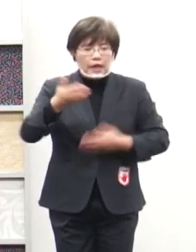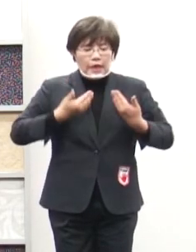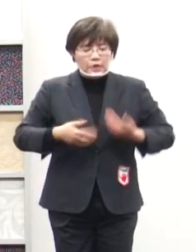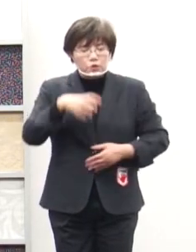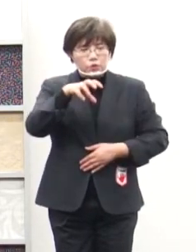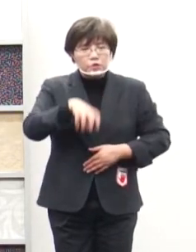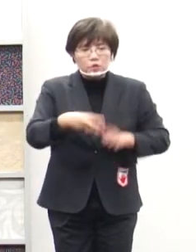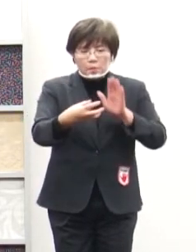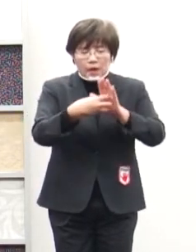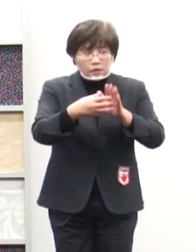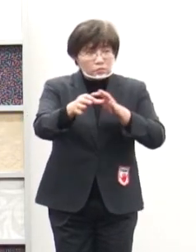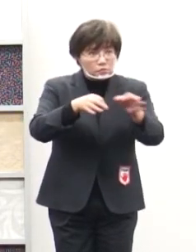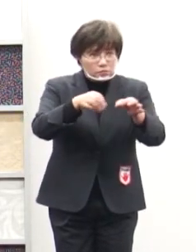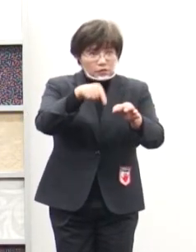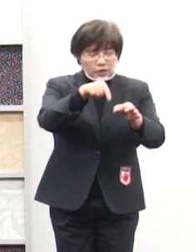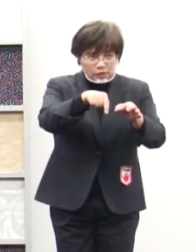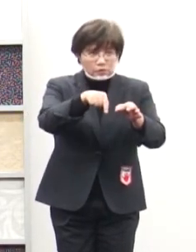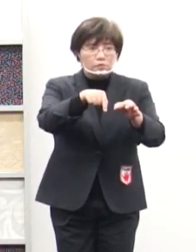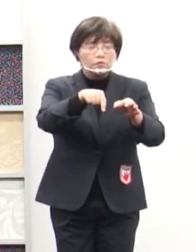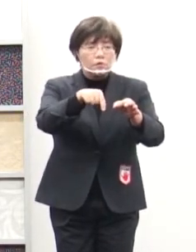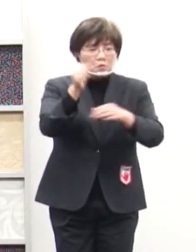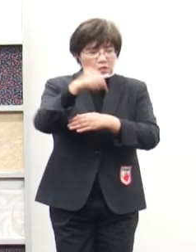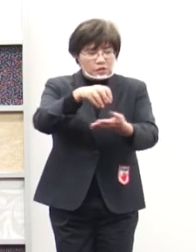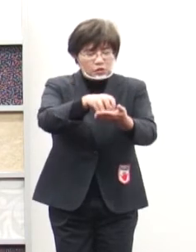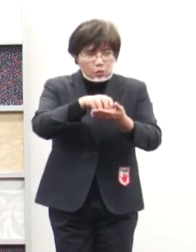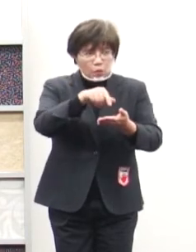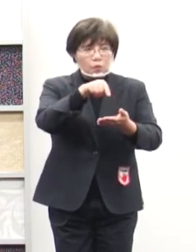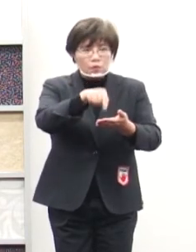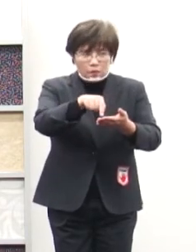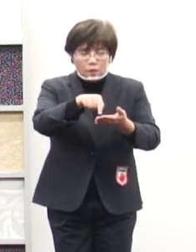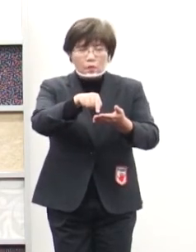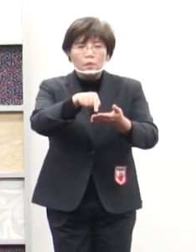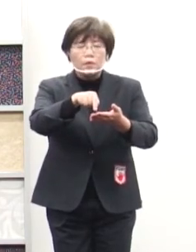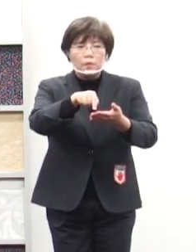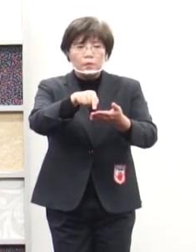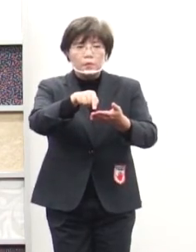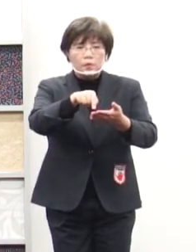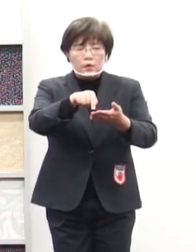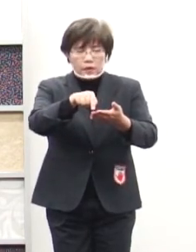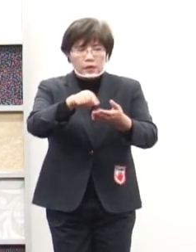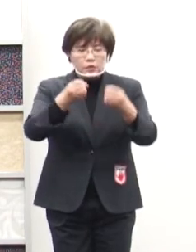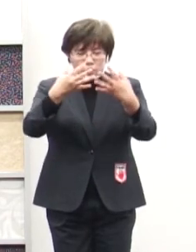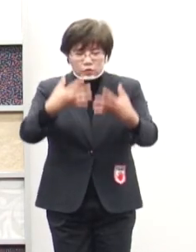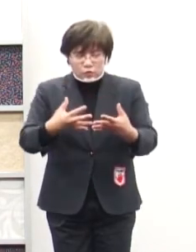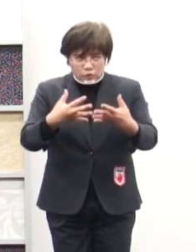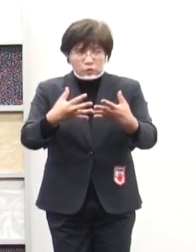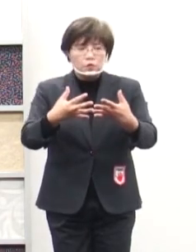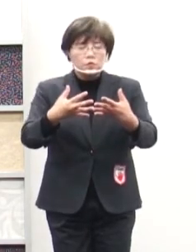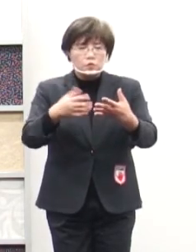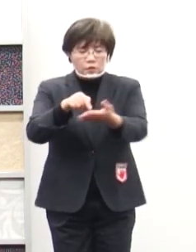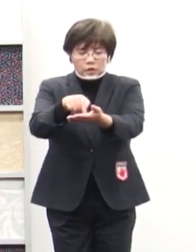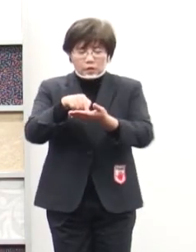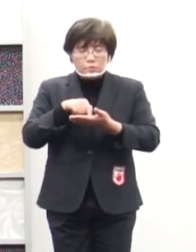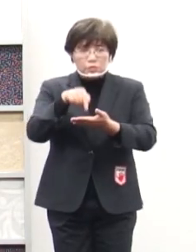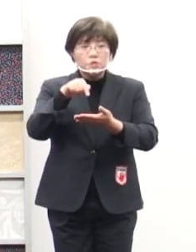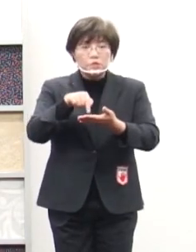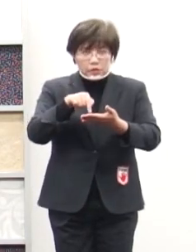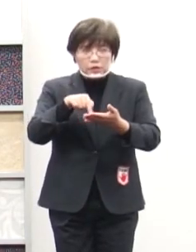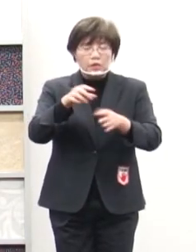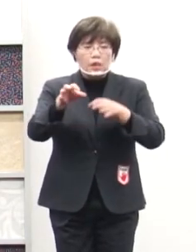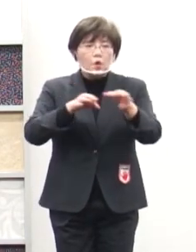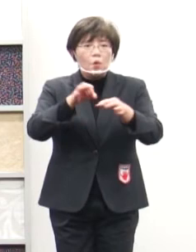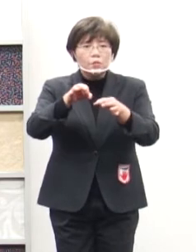場のですね、有無でその協力金の支払いの、ね、条件を付けたのは不平等じゃないか